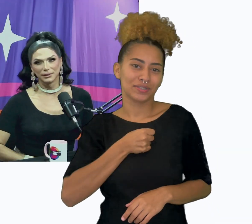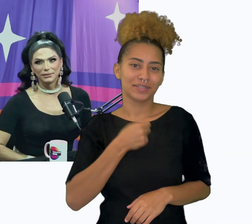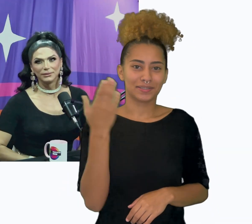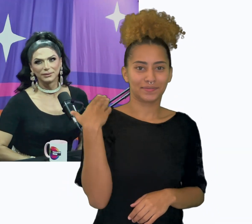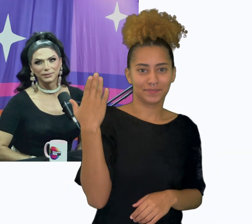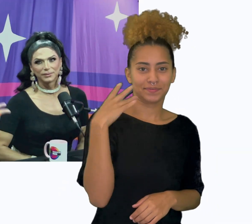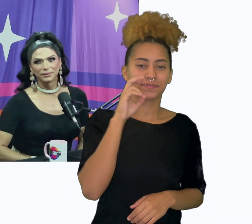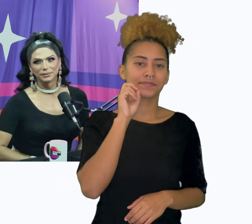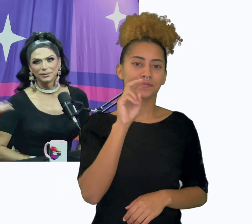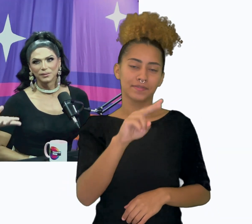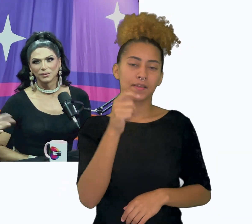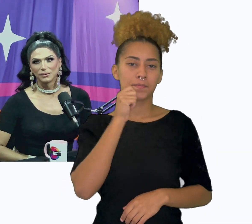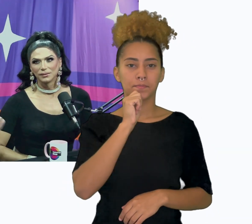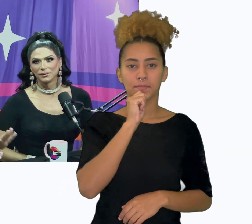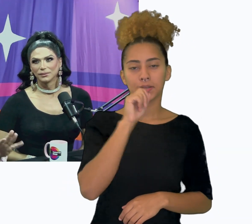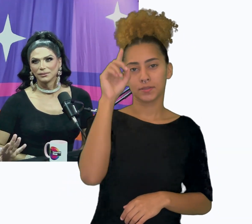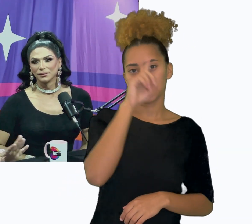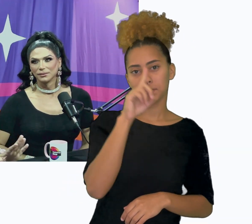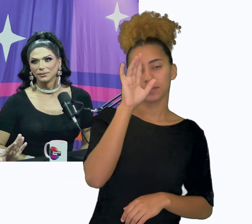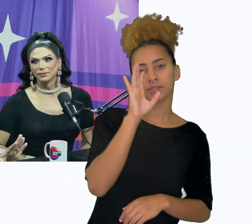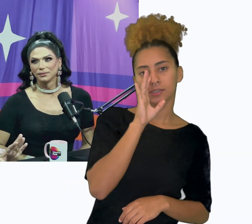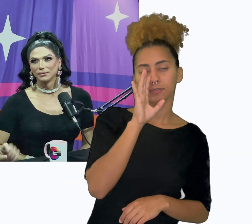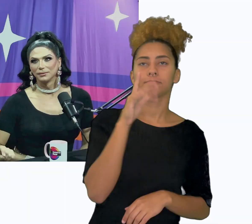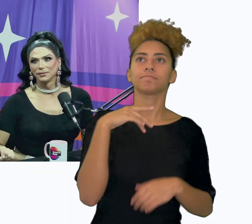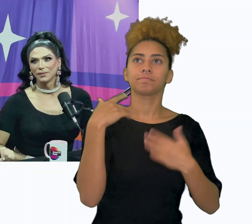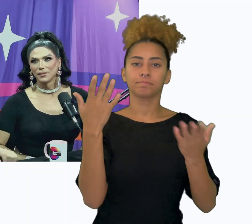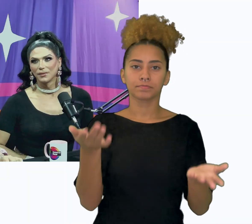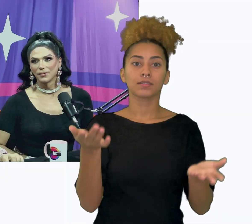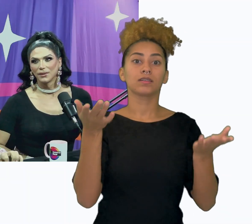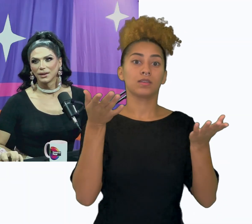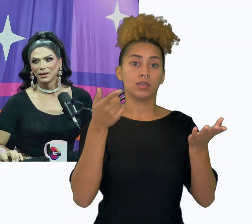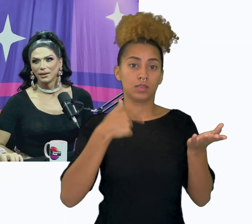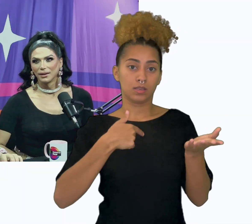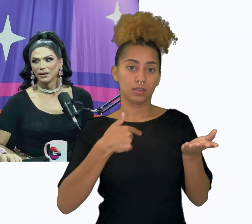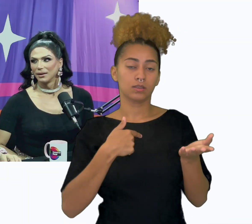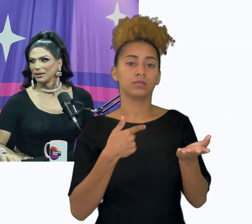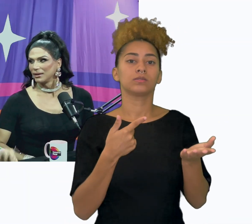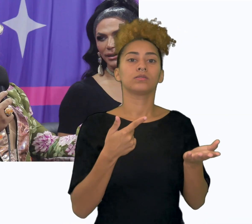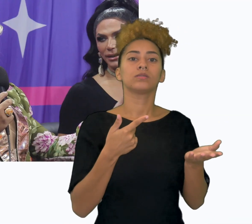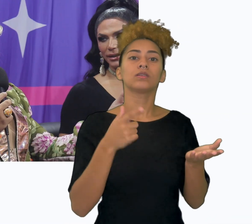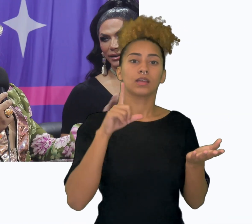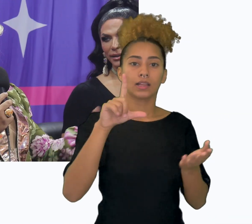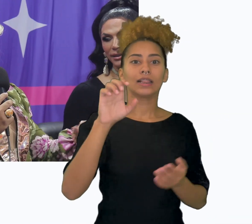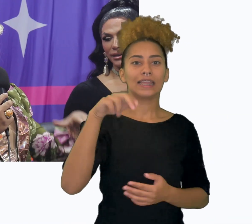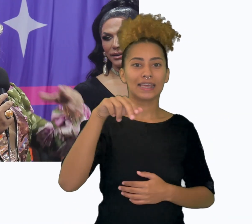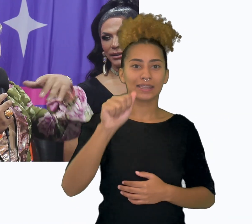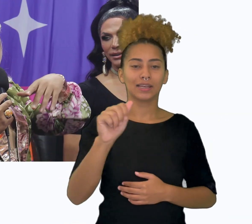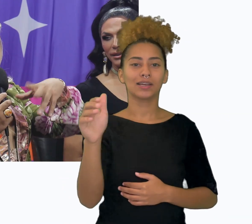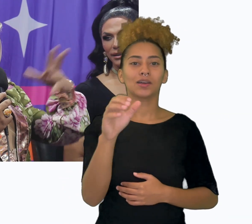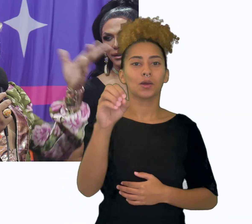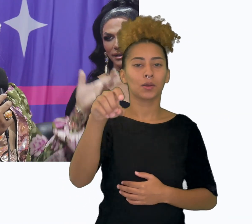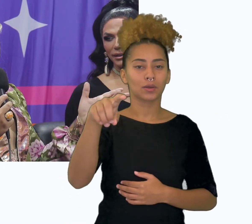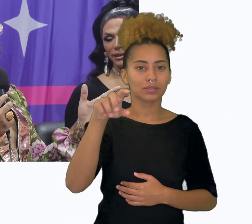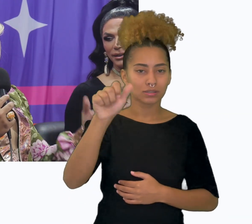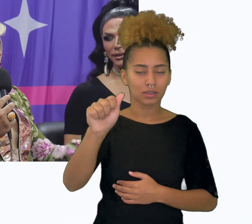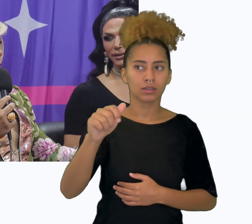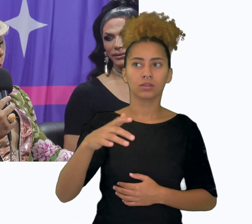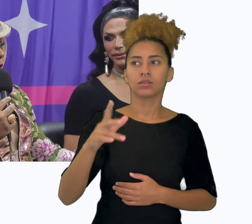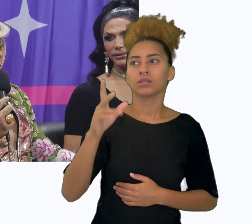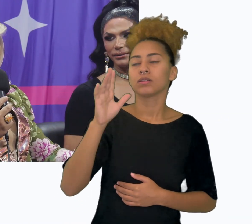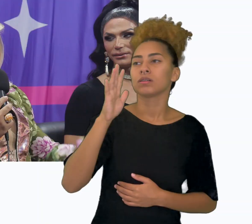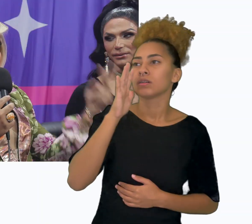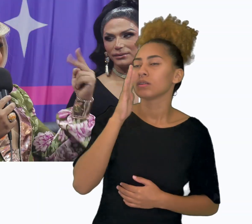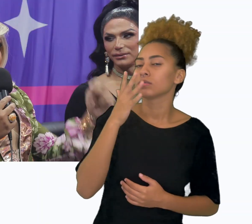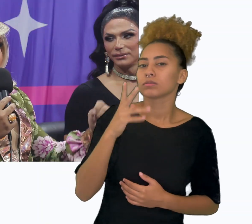minha época, mamãe assistindo dia de domingo Silvio Santos. E aí, era a Lena Oxa, assim, uma diva, realmente, eu